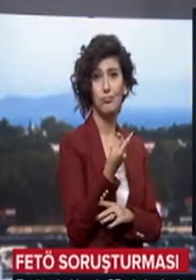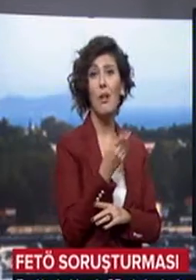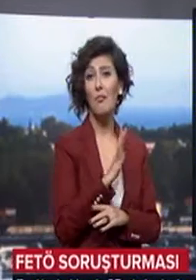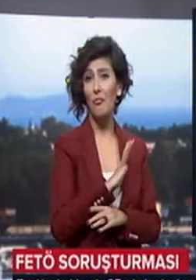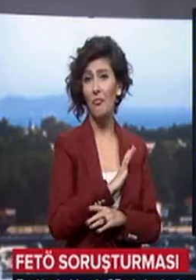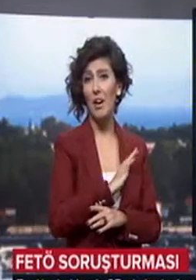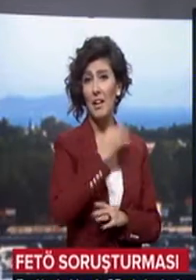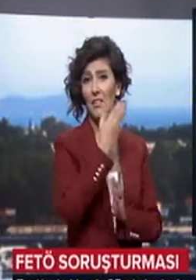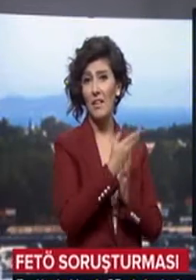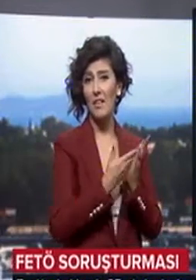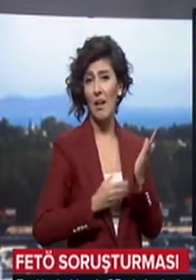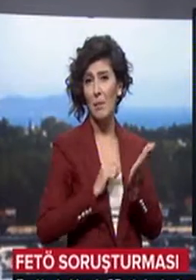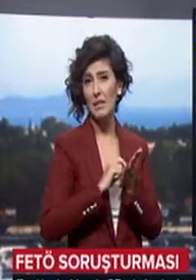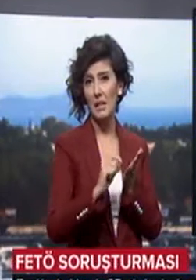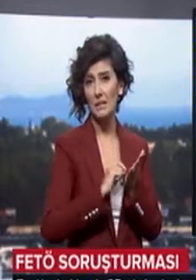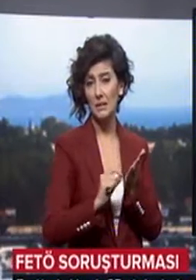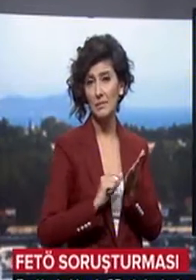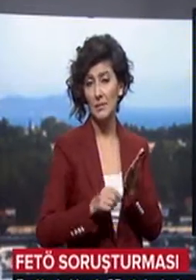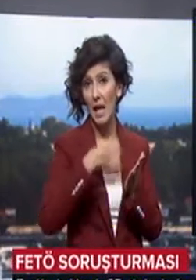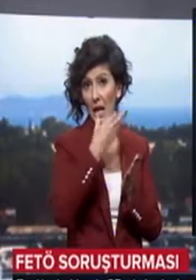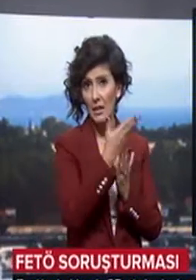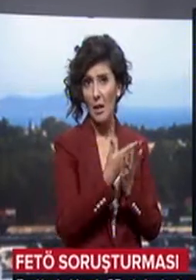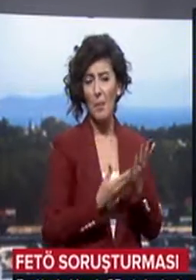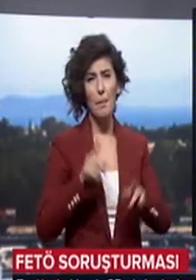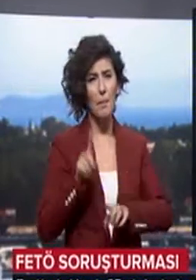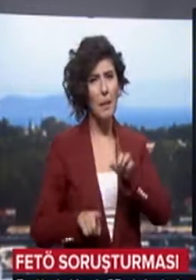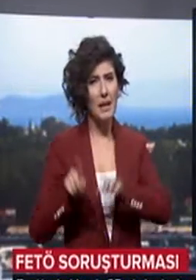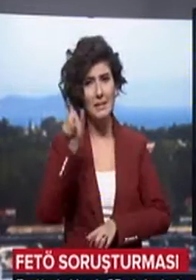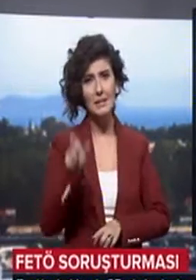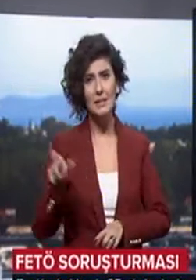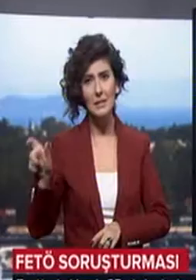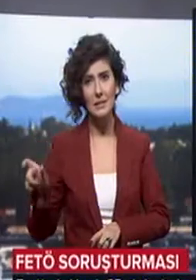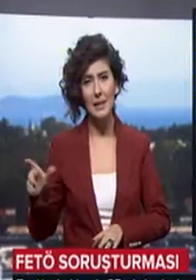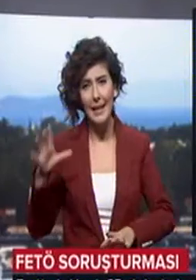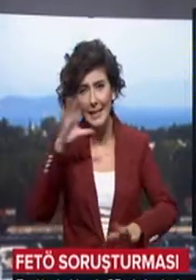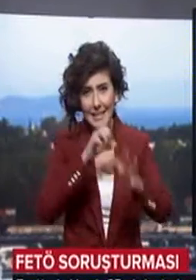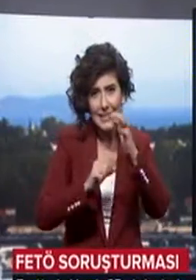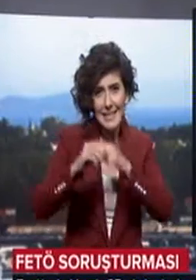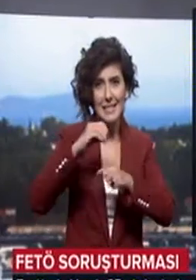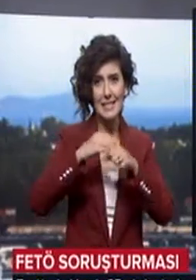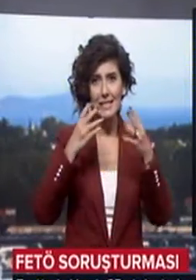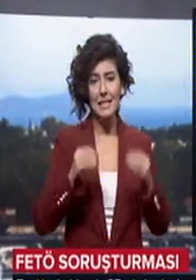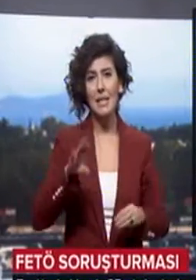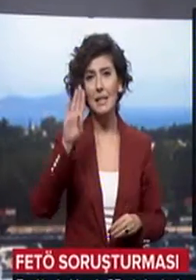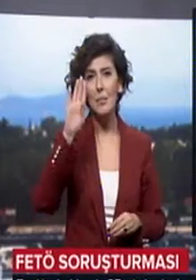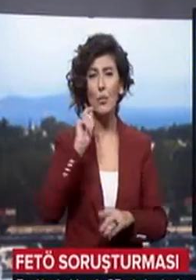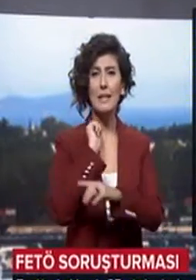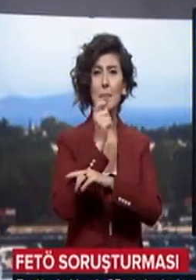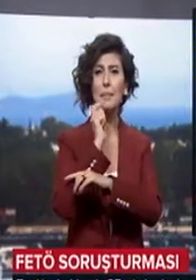da iddianamede vurgulandı. İddianamede bazı sanıkların kamufle olmak için demokrasi mitinglerine katıldığına